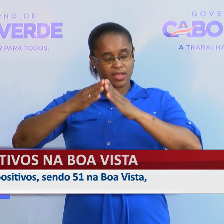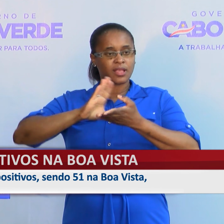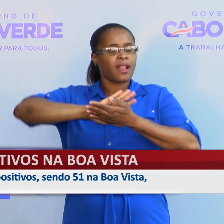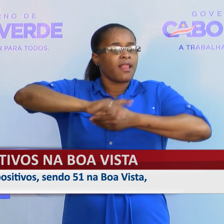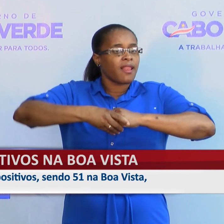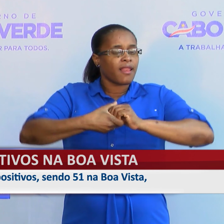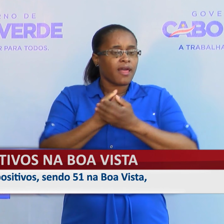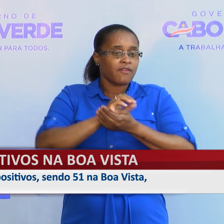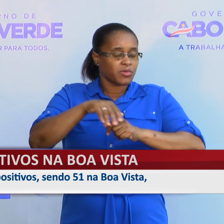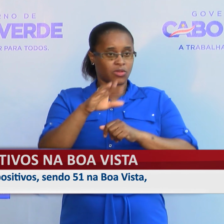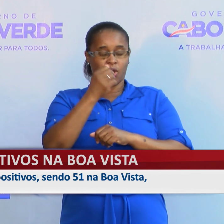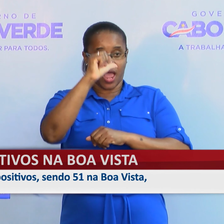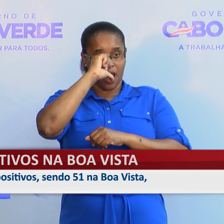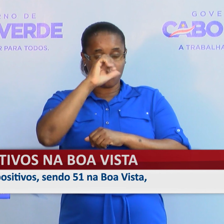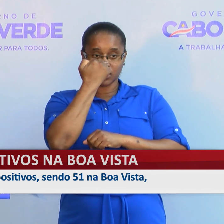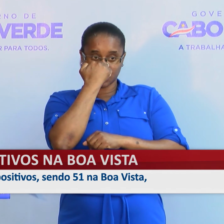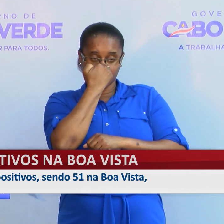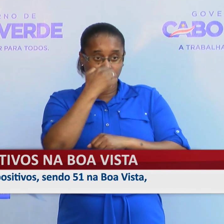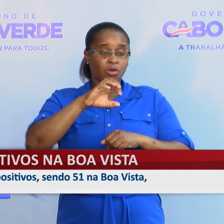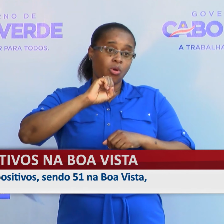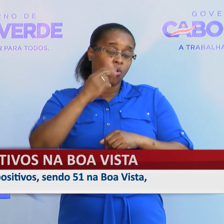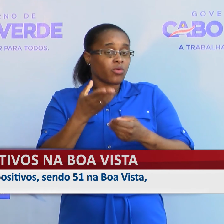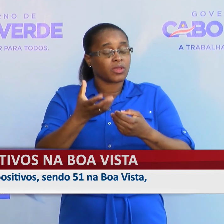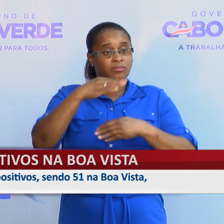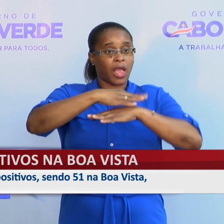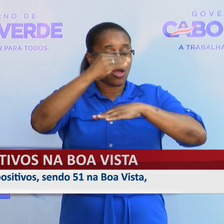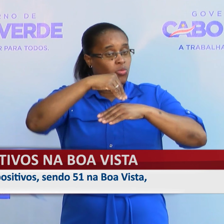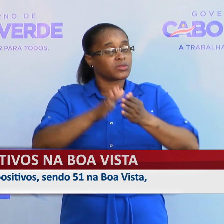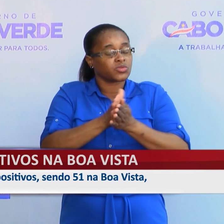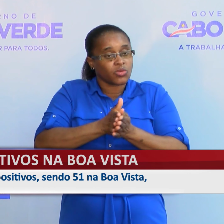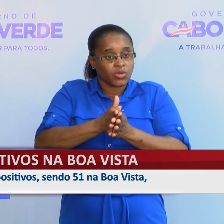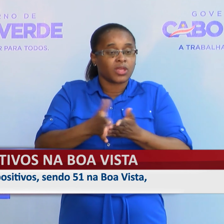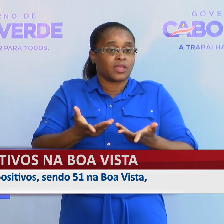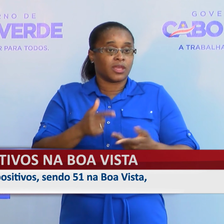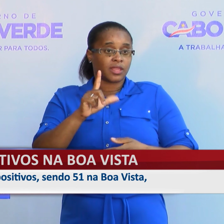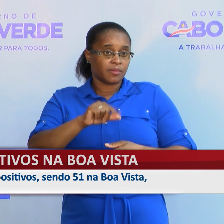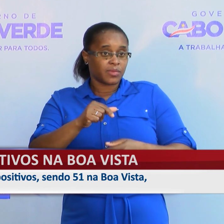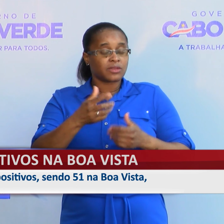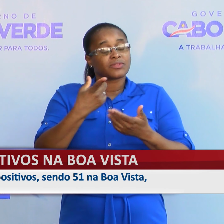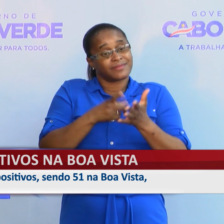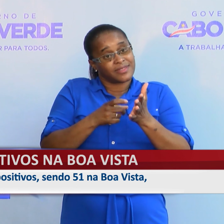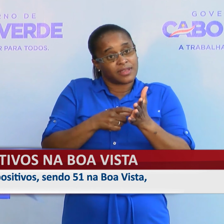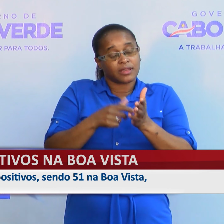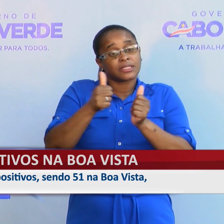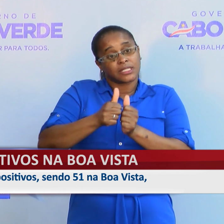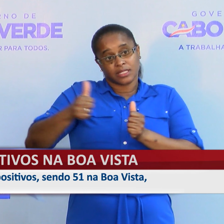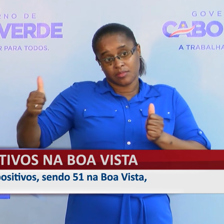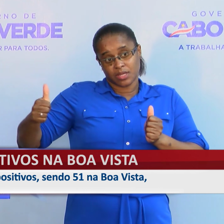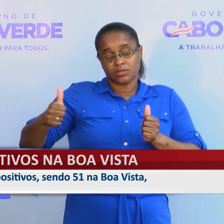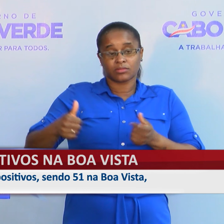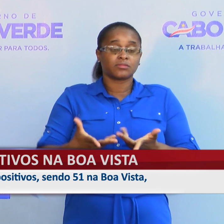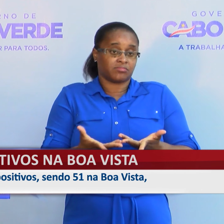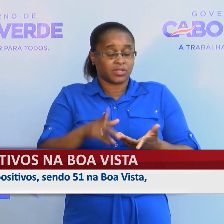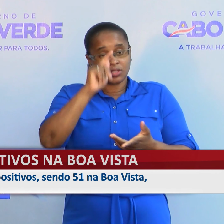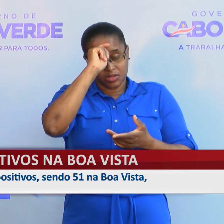mãos com água e sabão, ou passar também álcool gel, e manter o necessário distanciamento social, isto é,